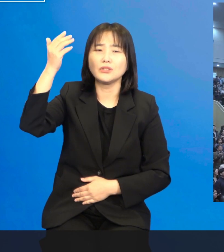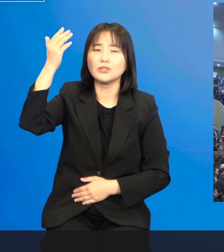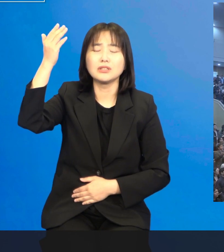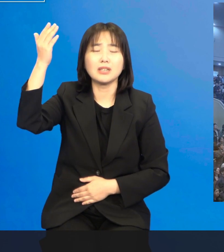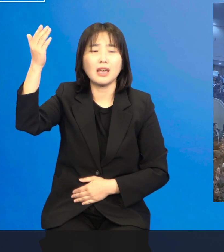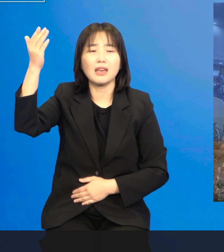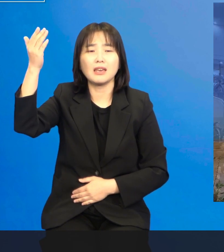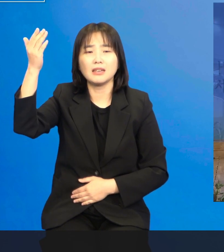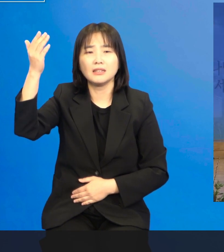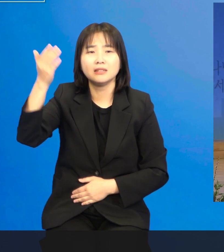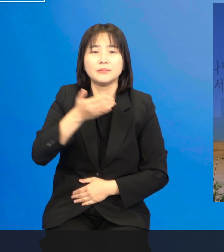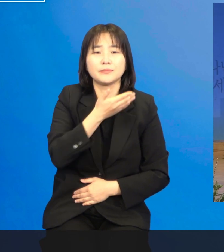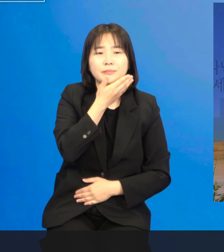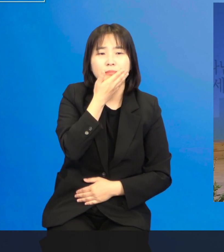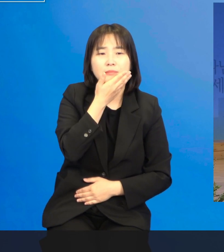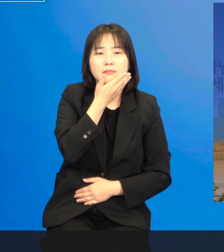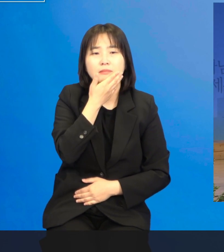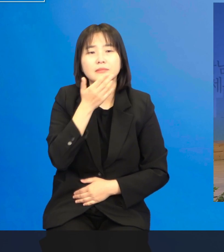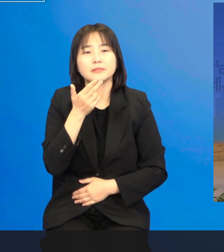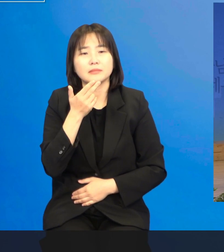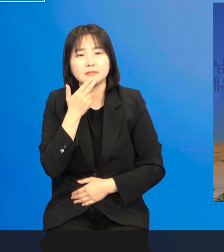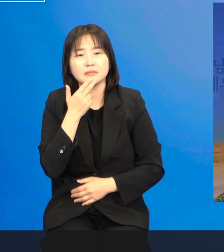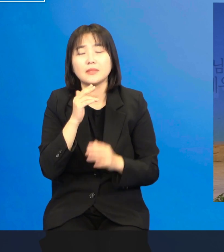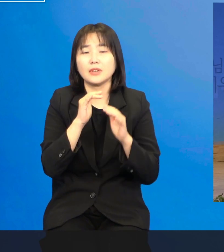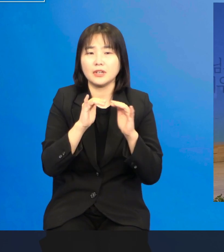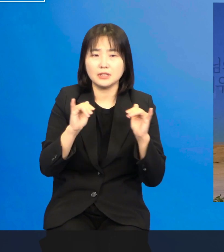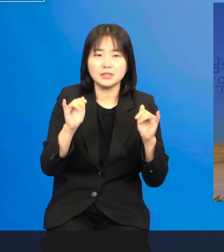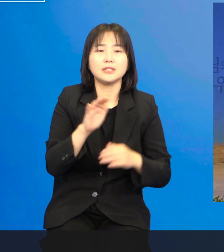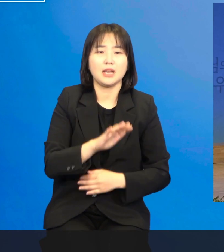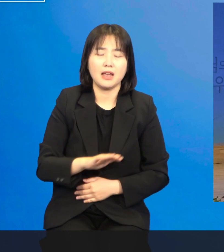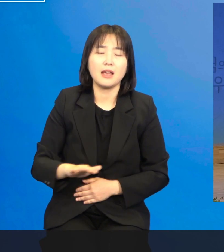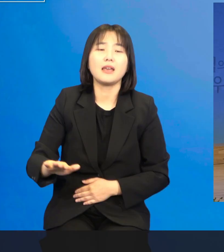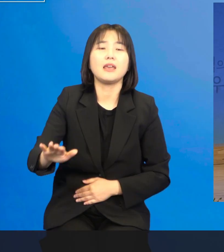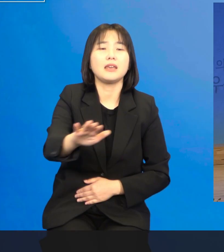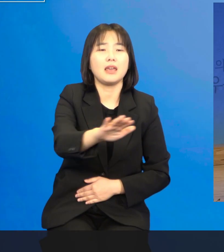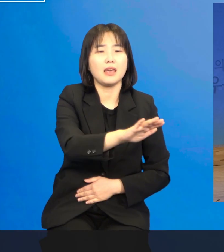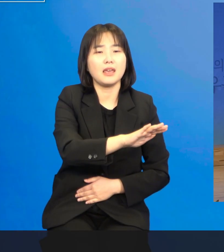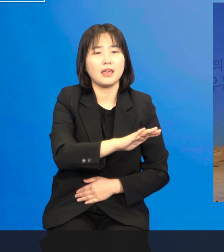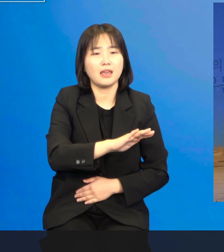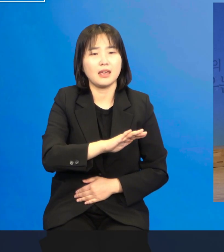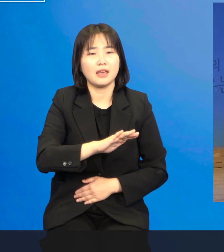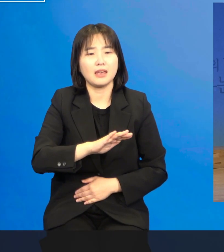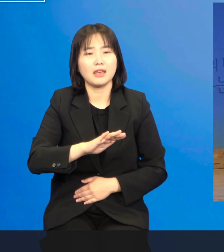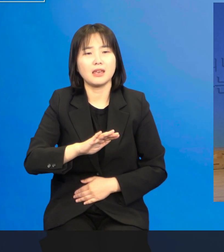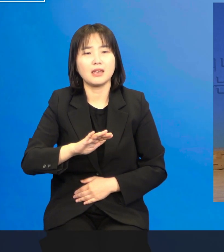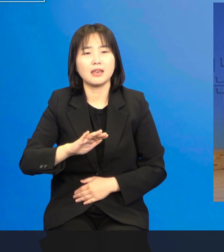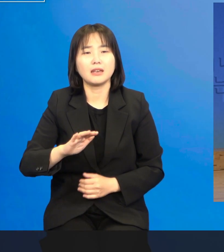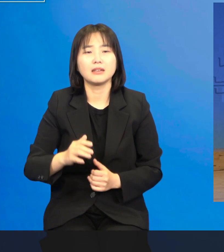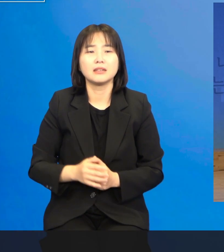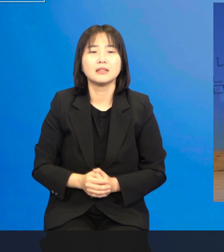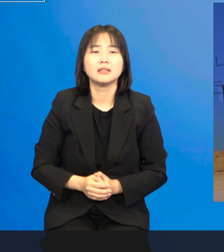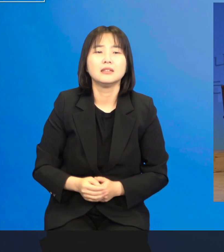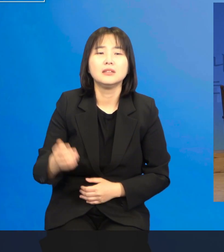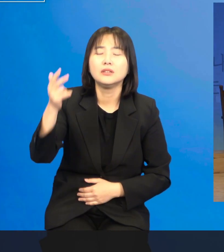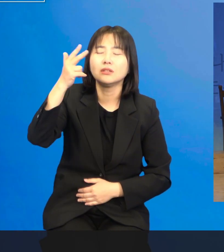일하시네. 주께 아끼지 않는 자에게